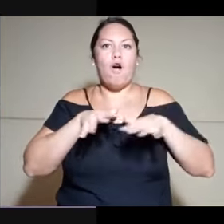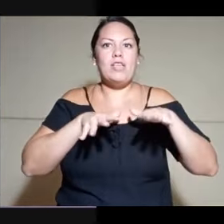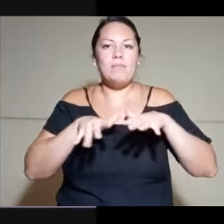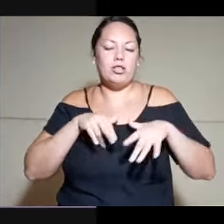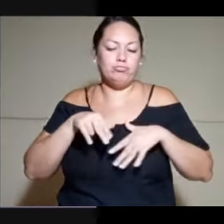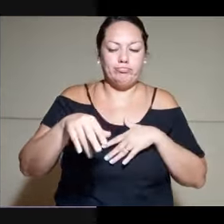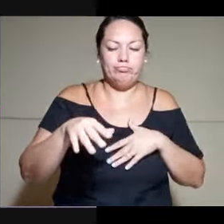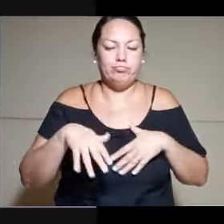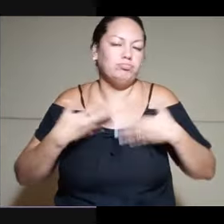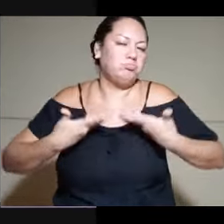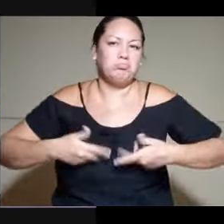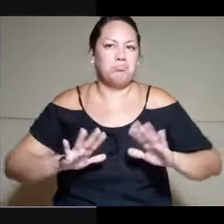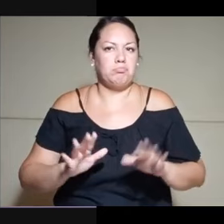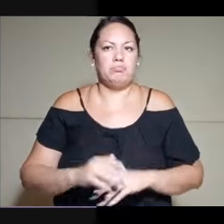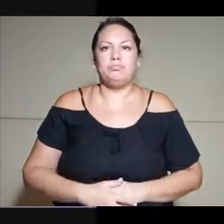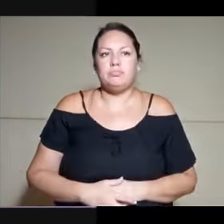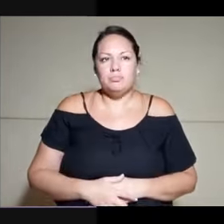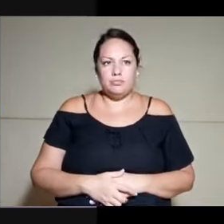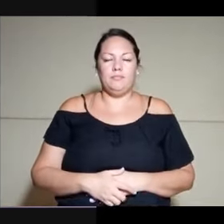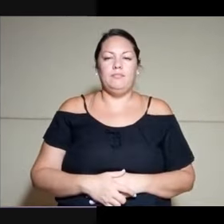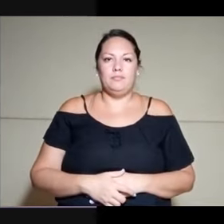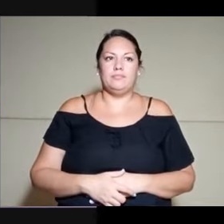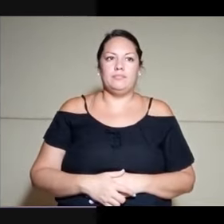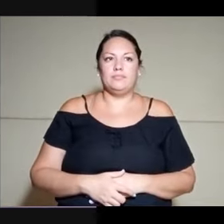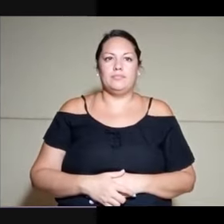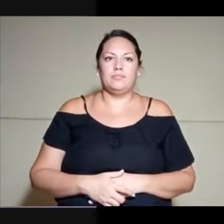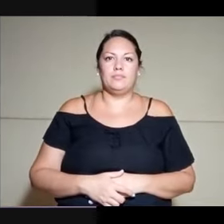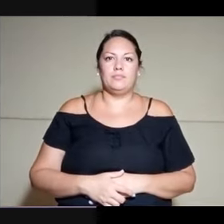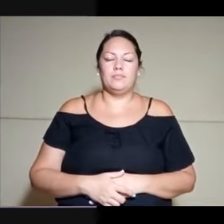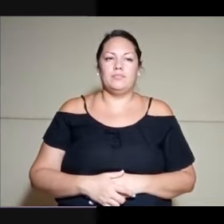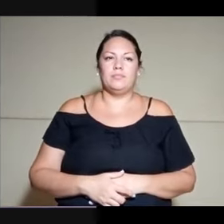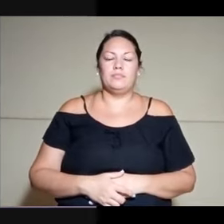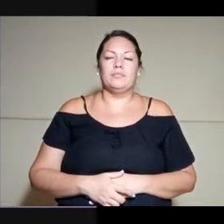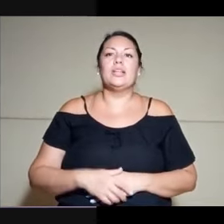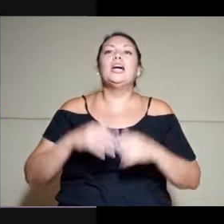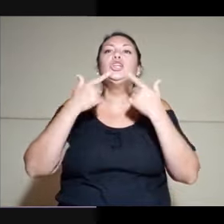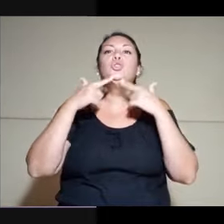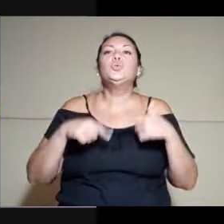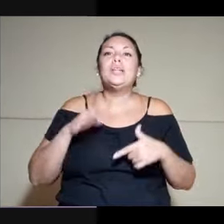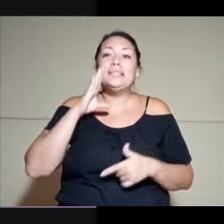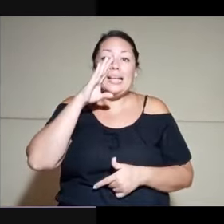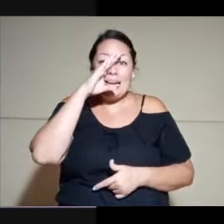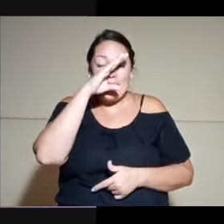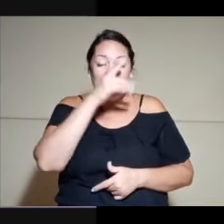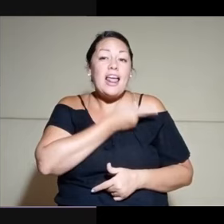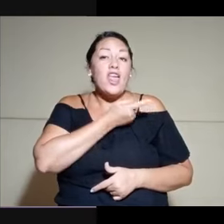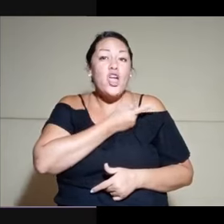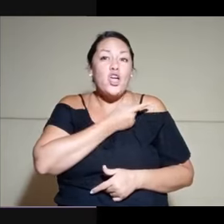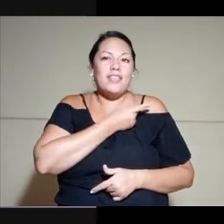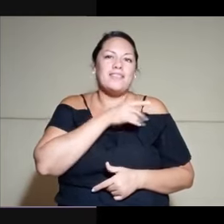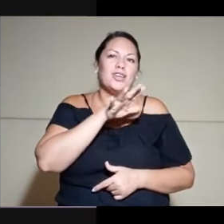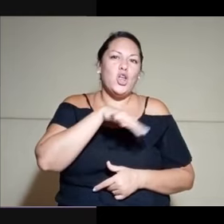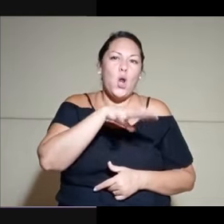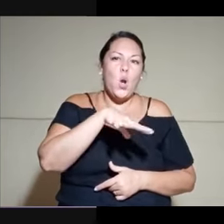dopamina, para mejorar el temblor, mejorar en los movimientos anormales, la marcha y todas esas alteraciones que tienen. Entonces, eso